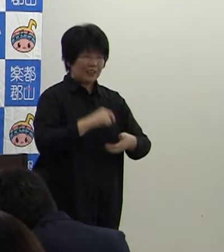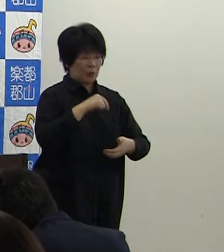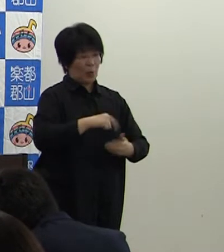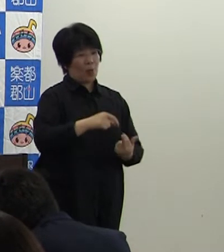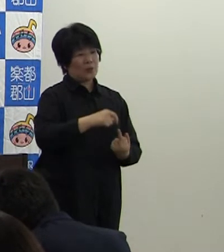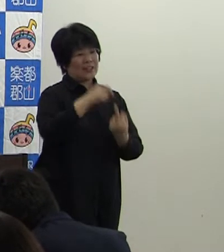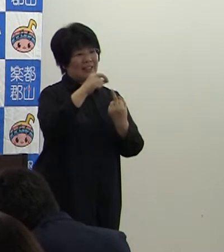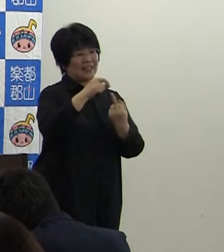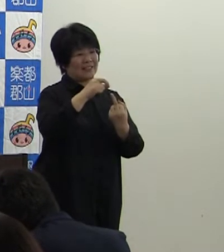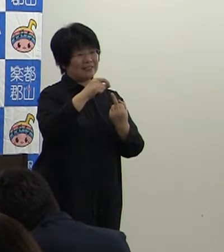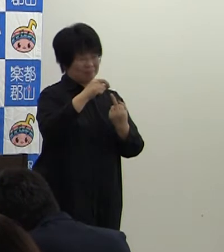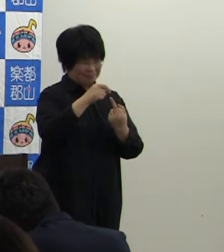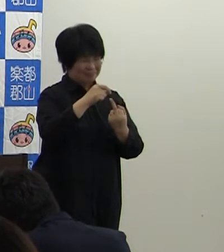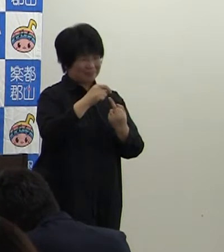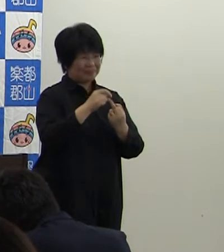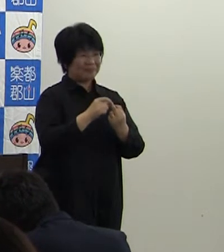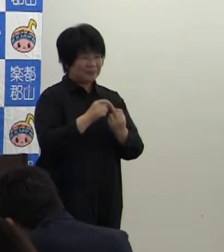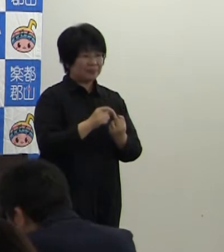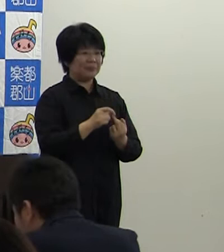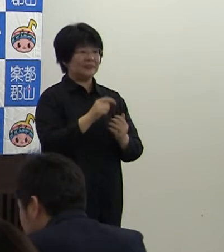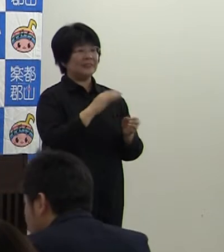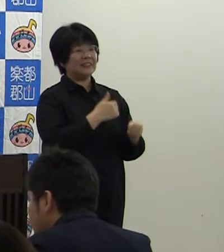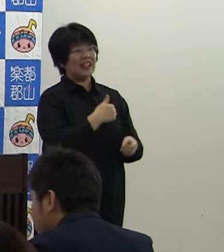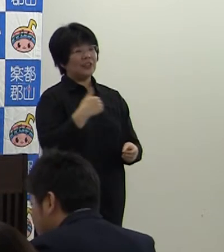ように接触してまいります。